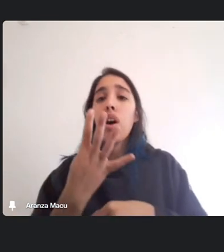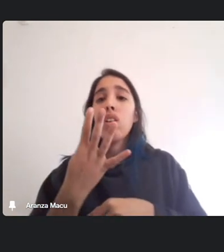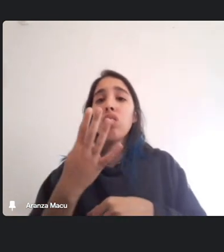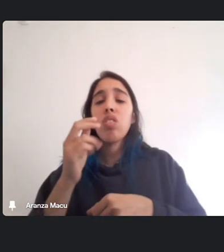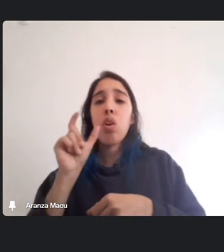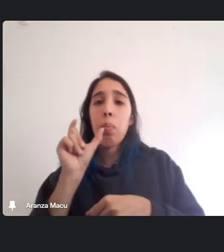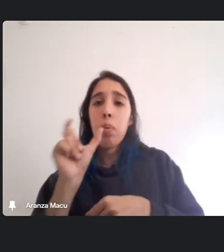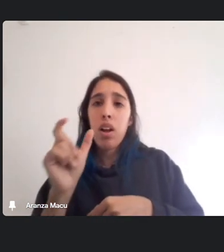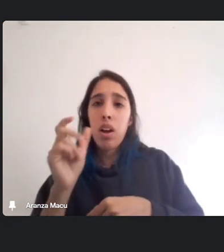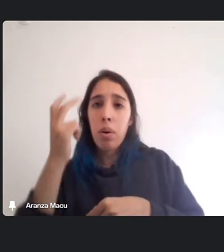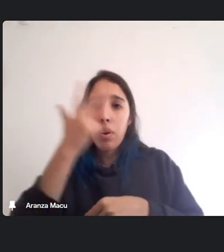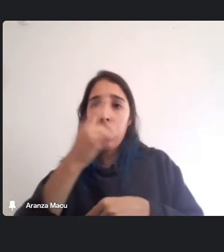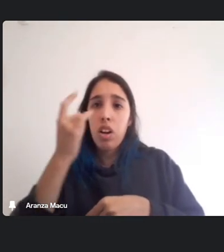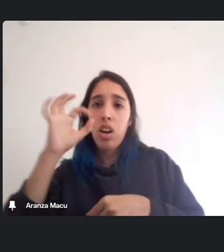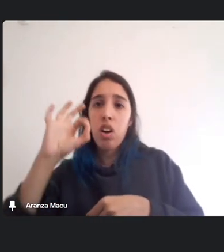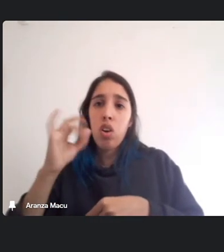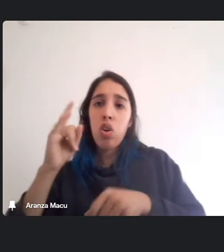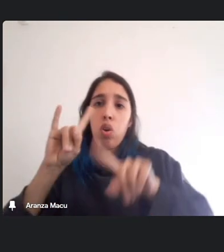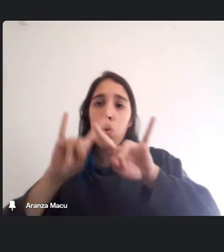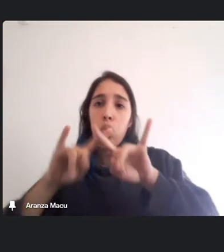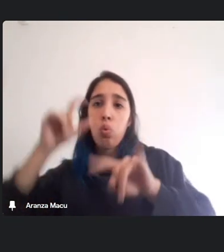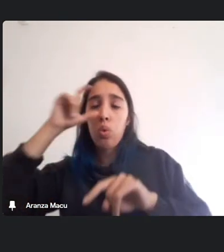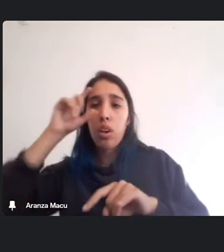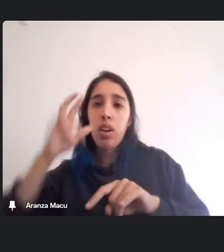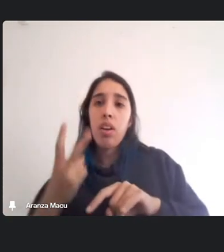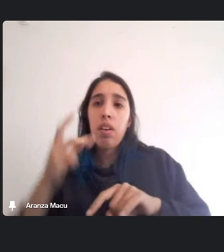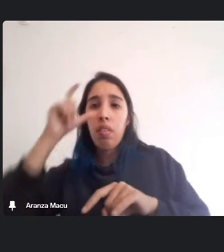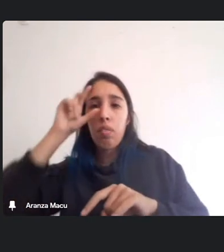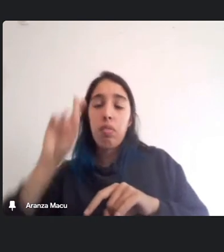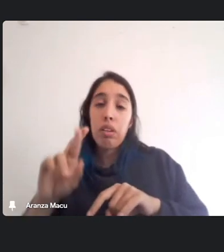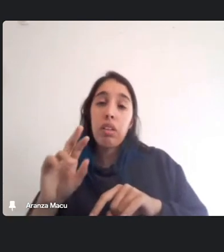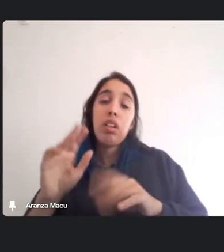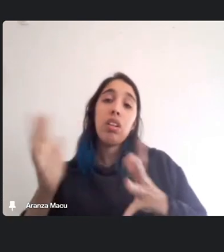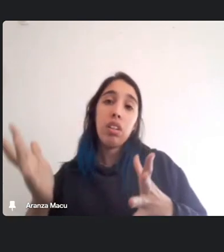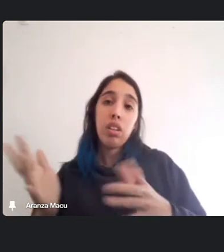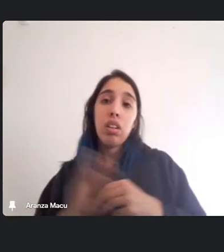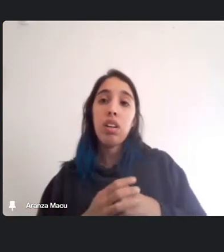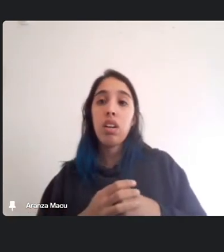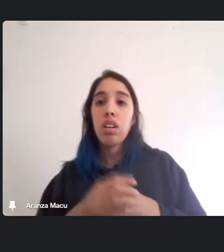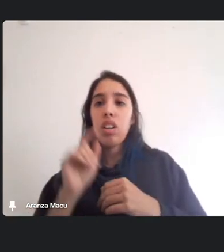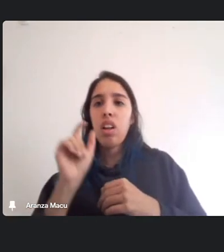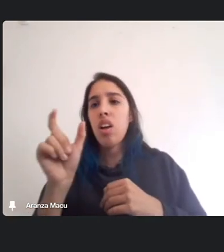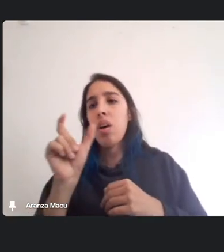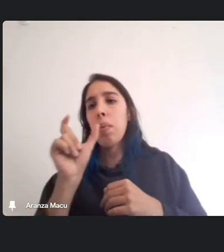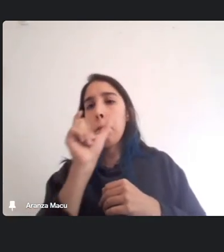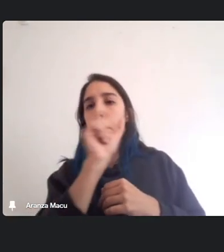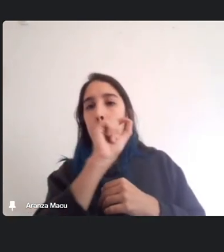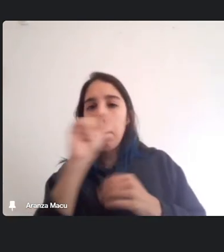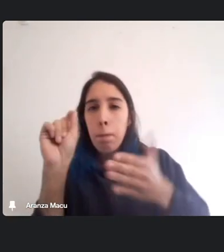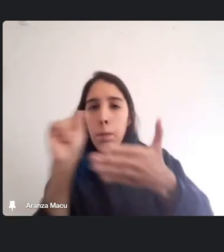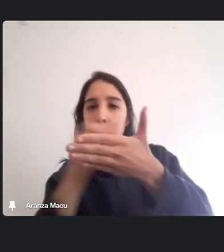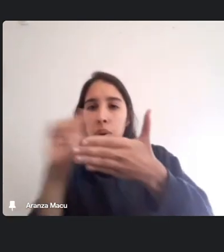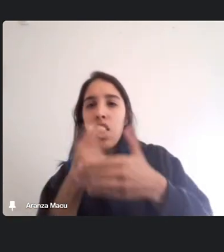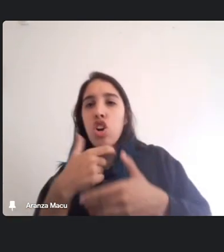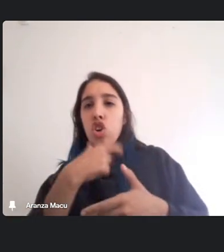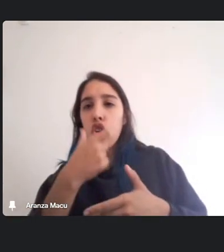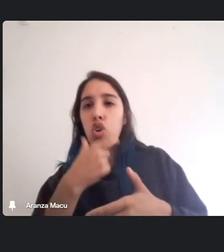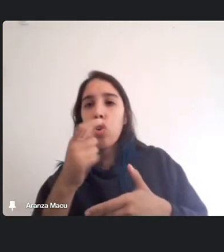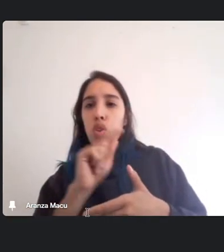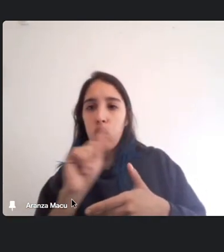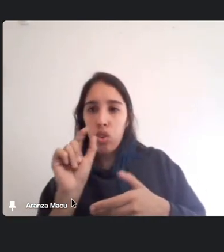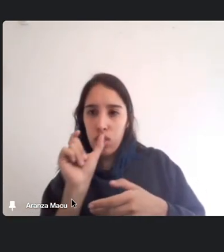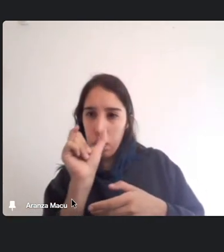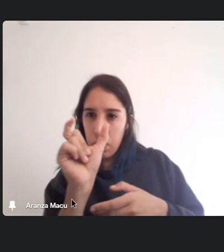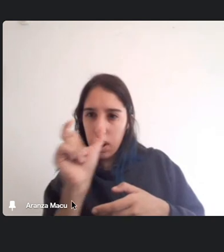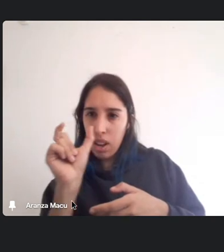frecuencia. Entonces, esto que está acá resaltado en rojo y otras cosas que se dicen, anótenlas en sus apuntes.